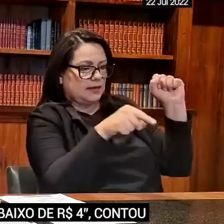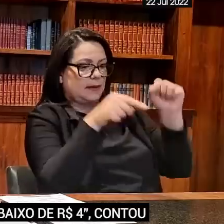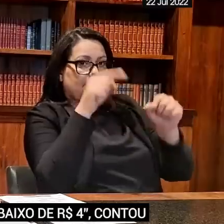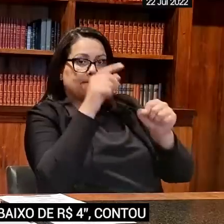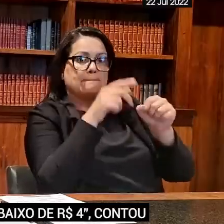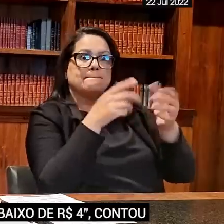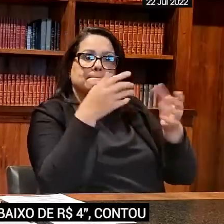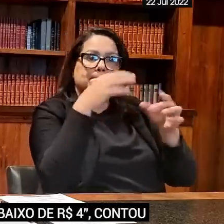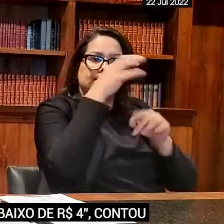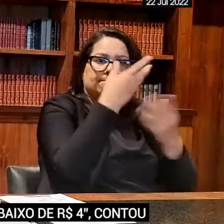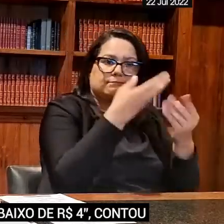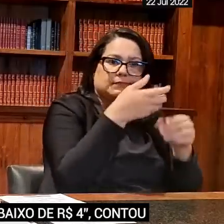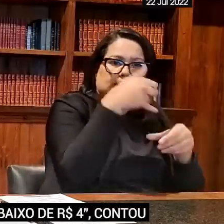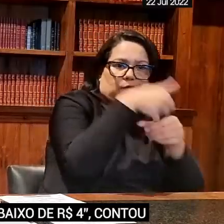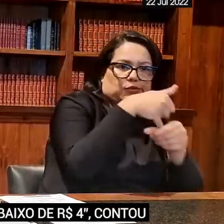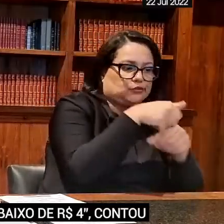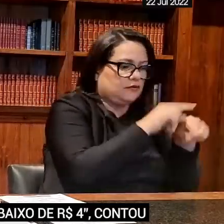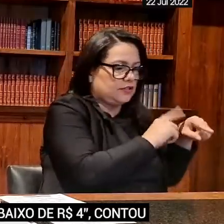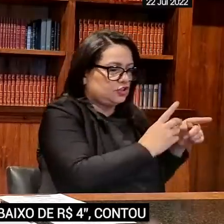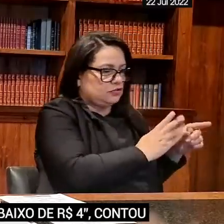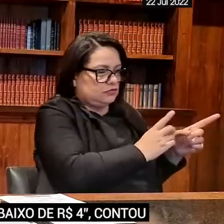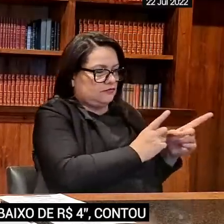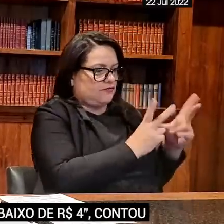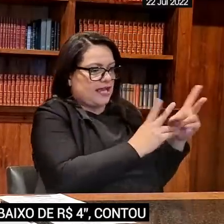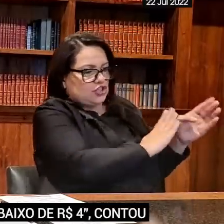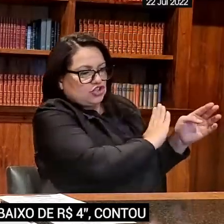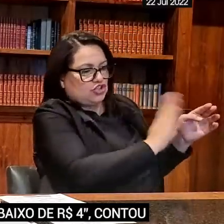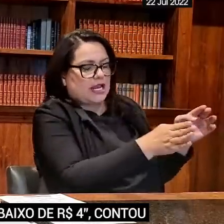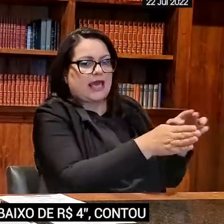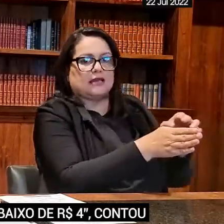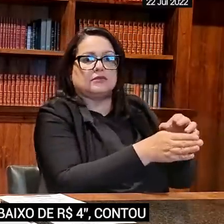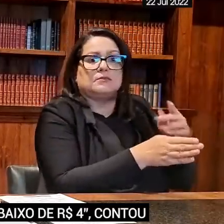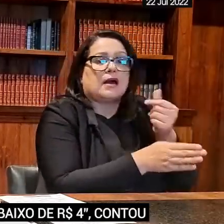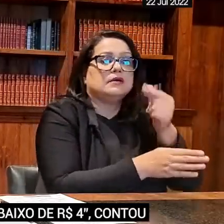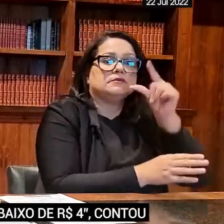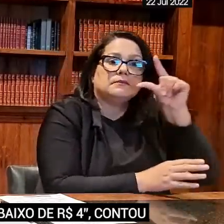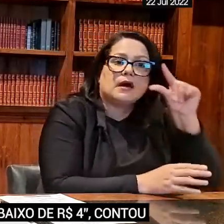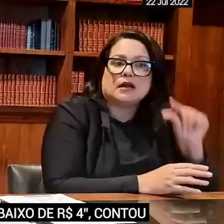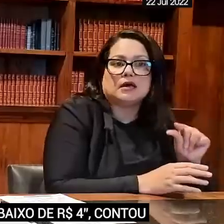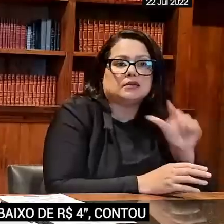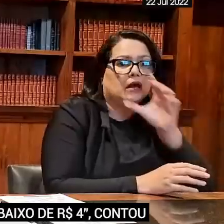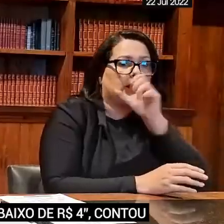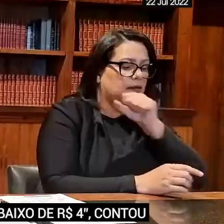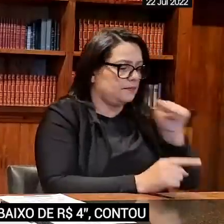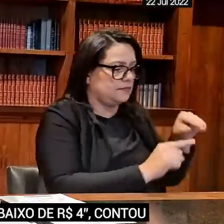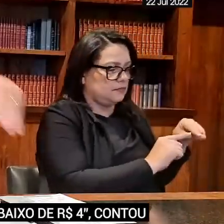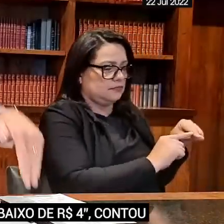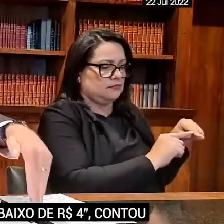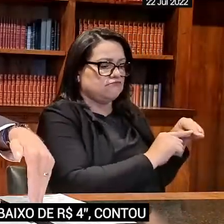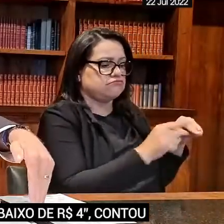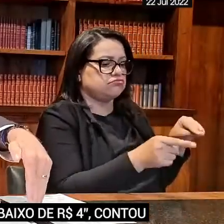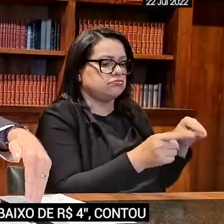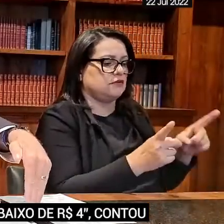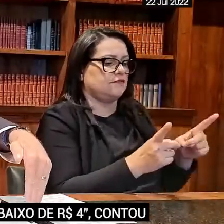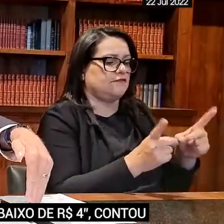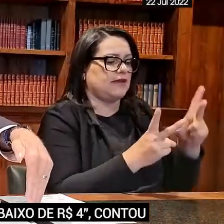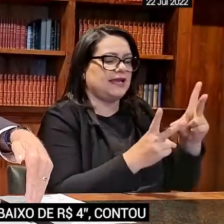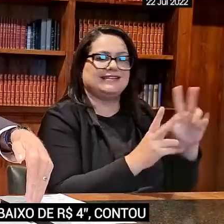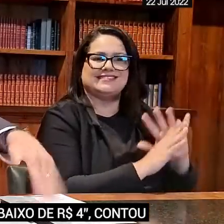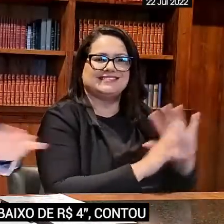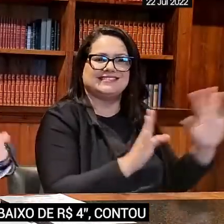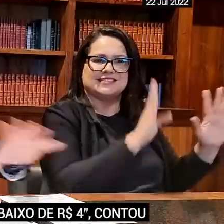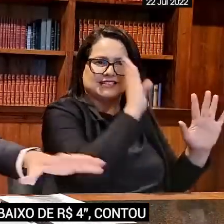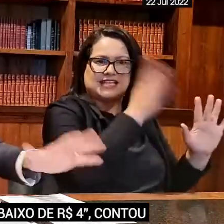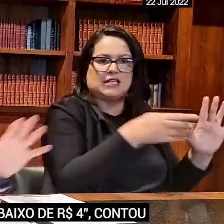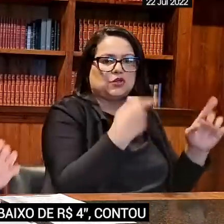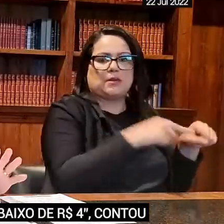combustível que tá próxima de mosena ele aquele ovos sai dali anda quase 100 Km e